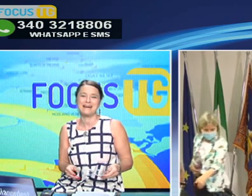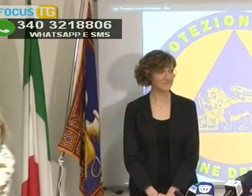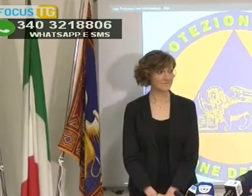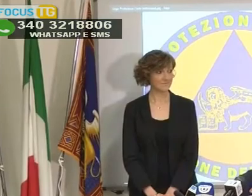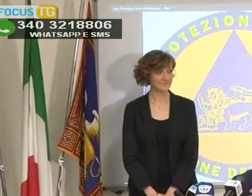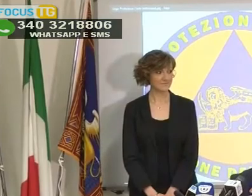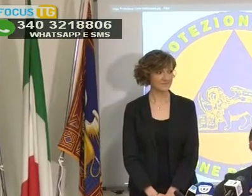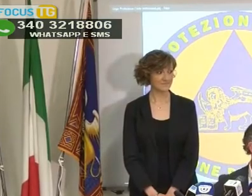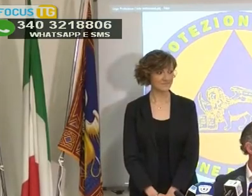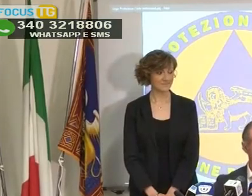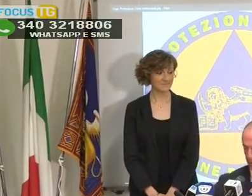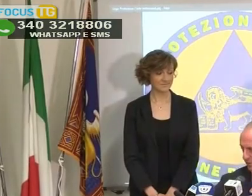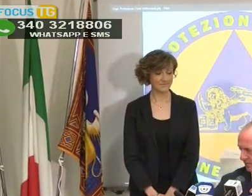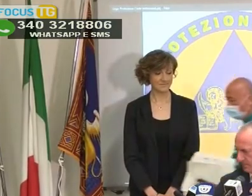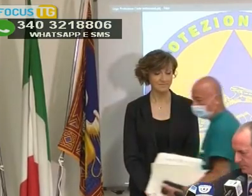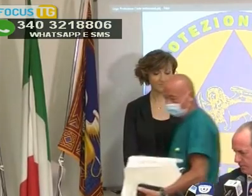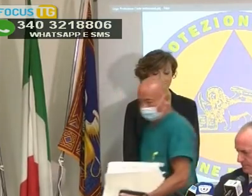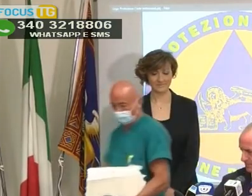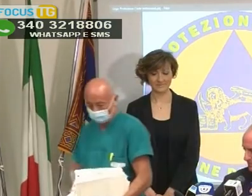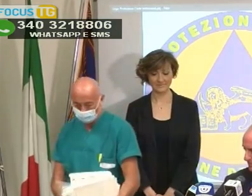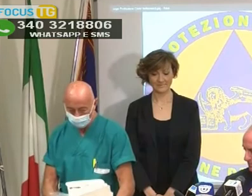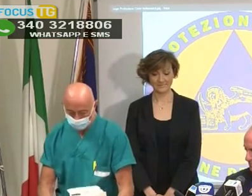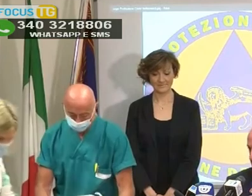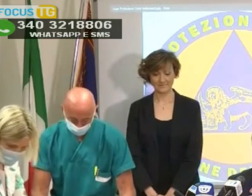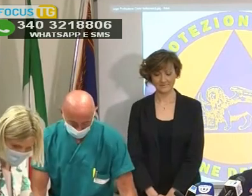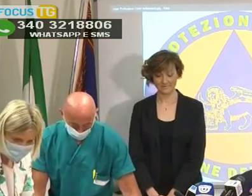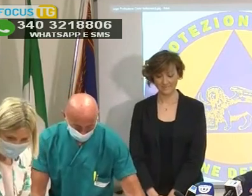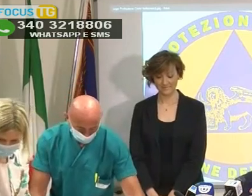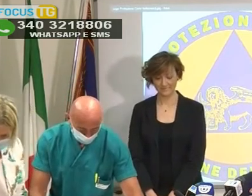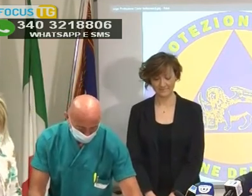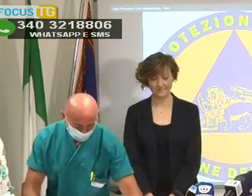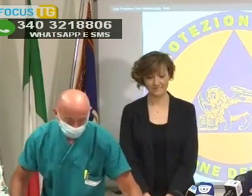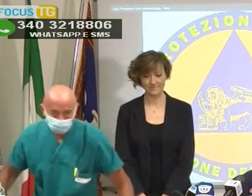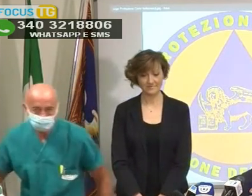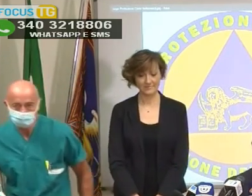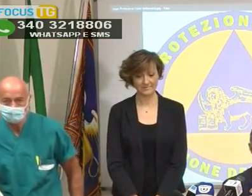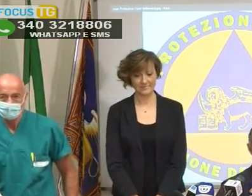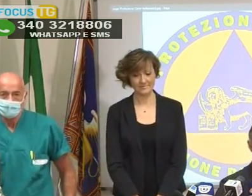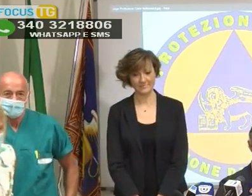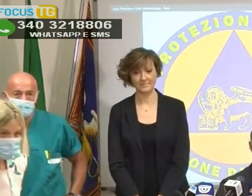direttamente alla conferenza. Roberto.